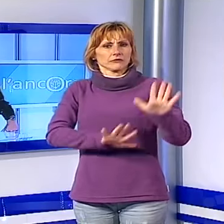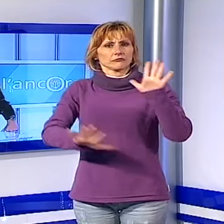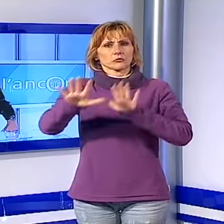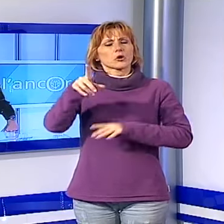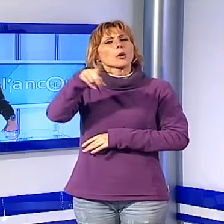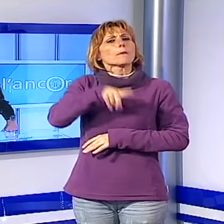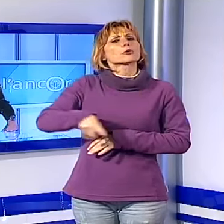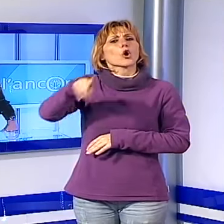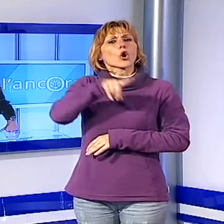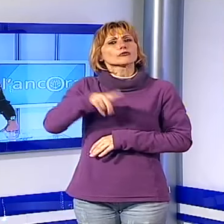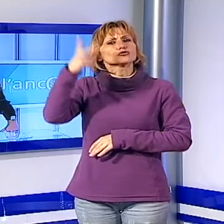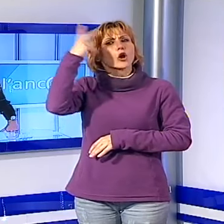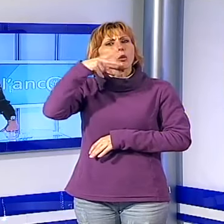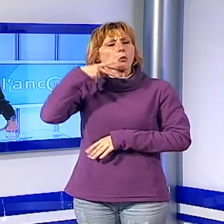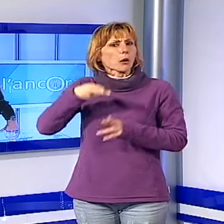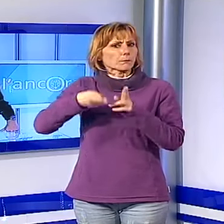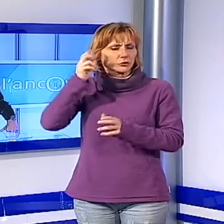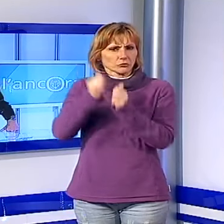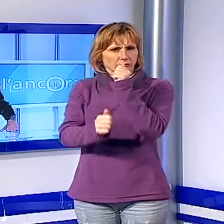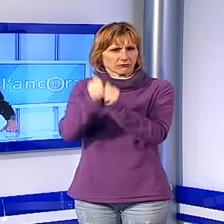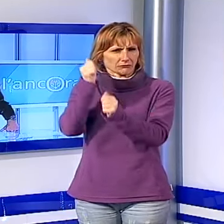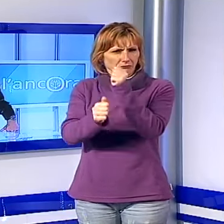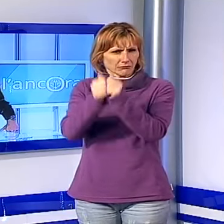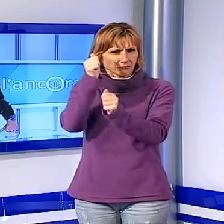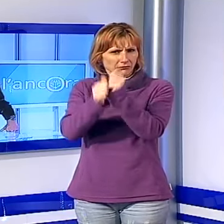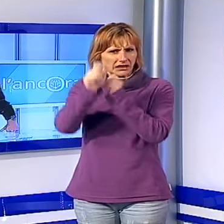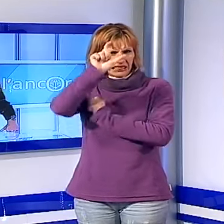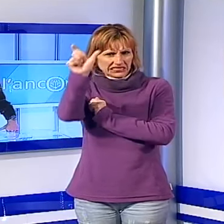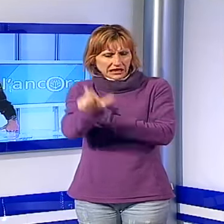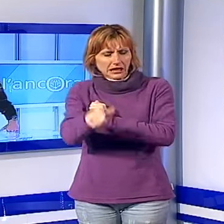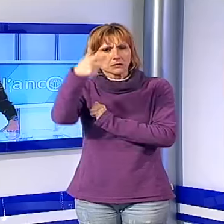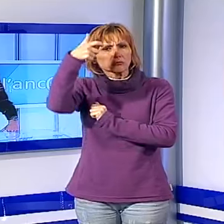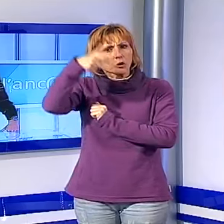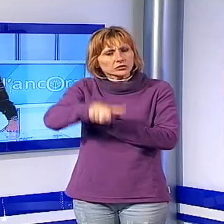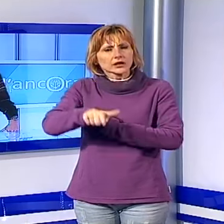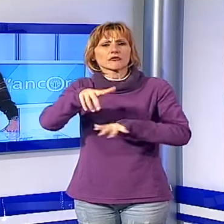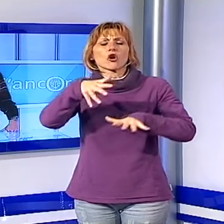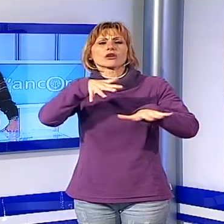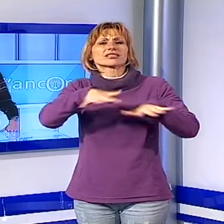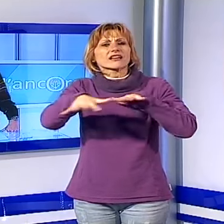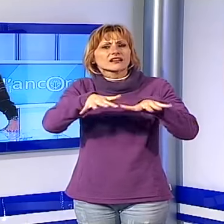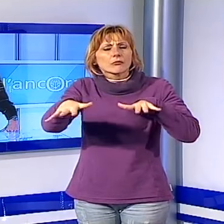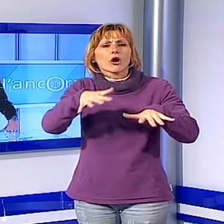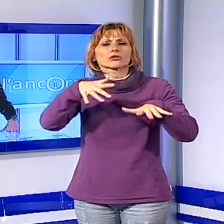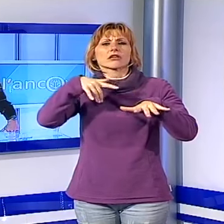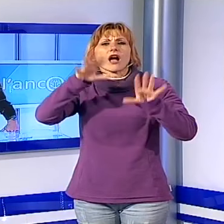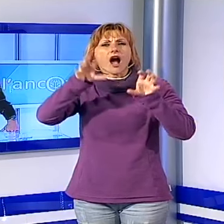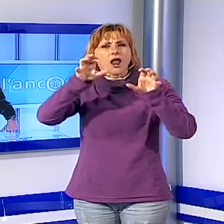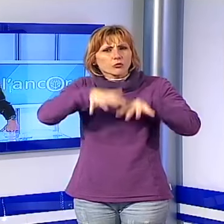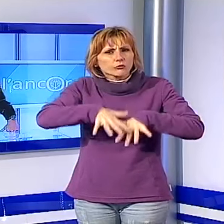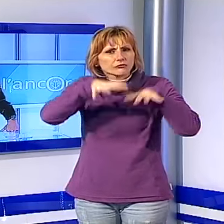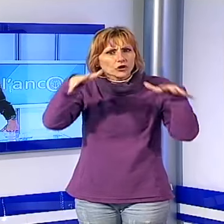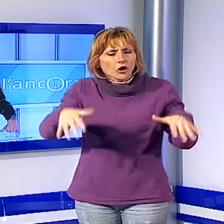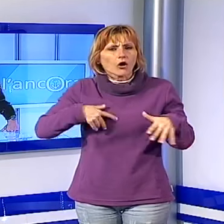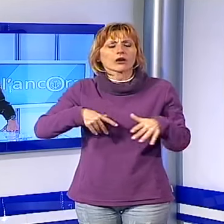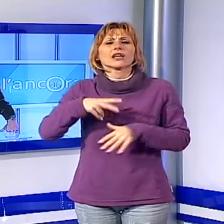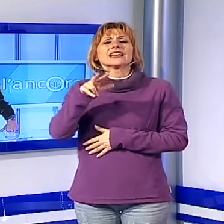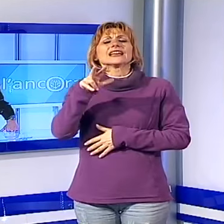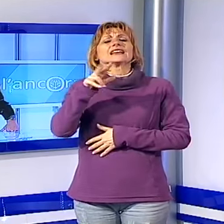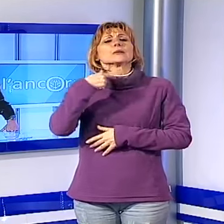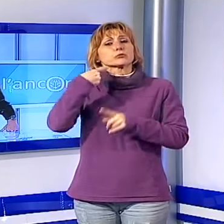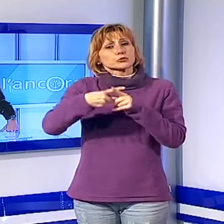provincia è tra le più disastrate in Italia a causa dei danni subiti per terremoti e alluvioni computati per milioni di euro e ancora 33